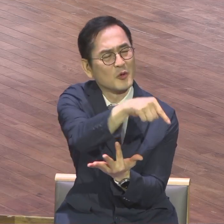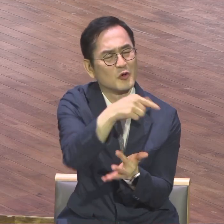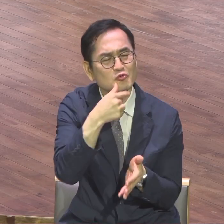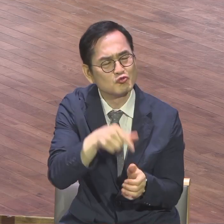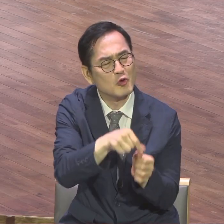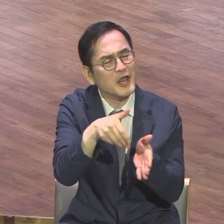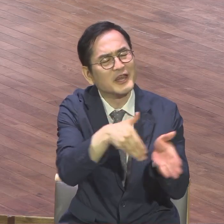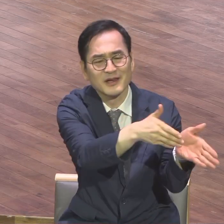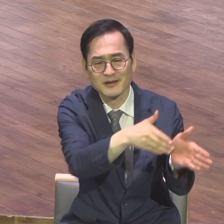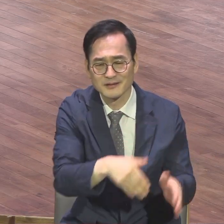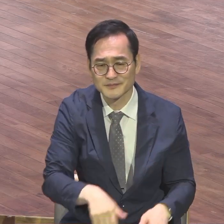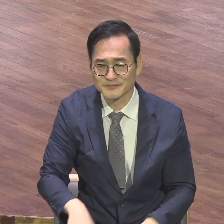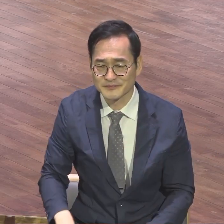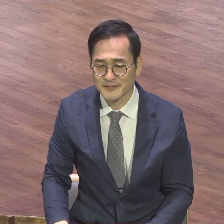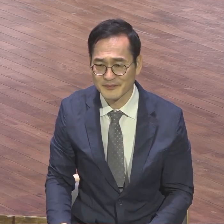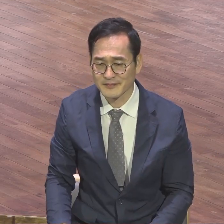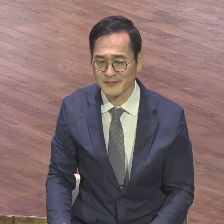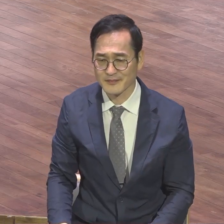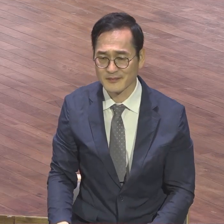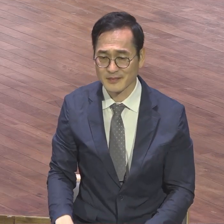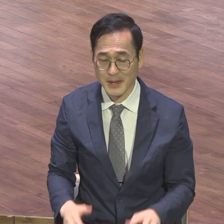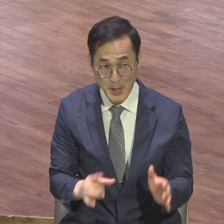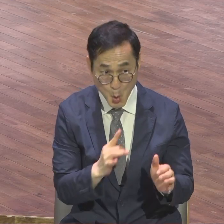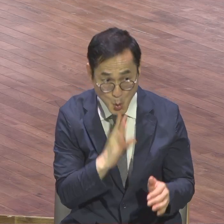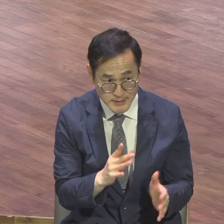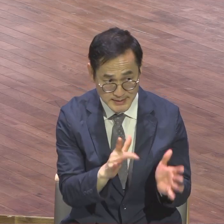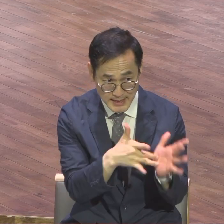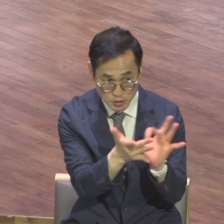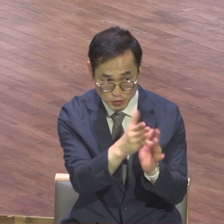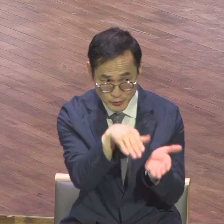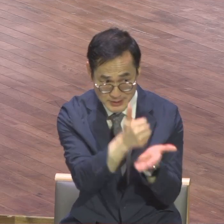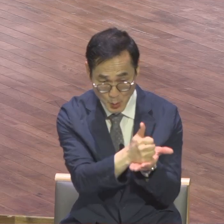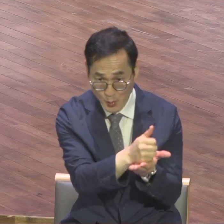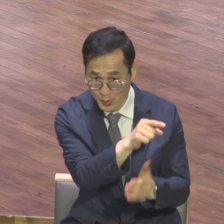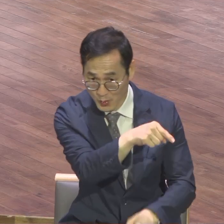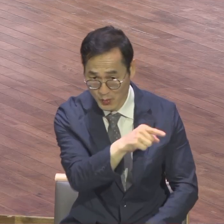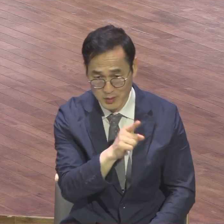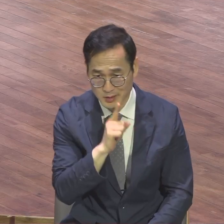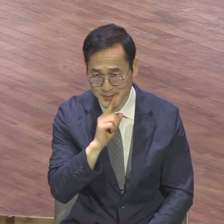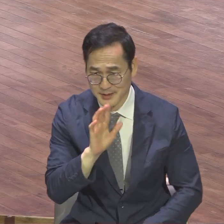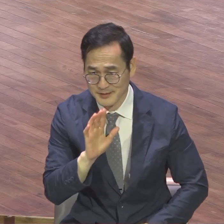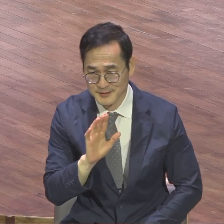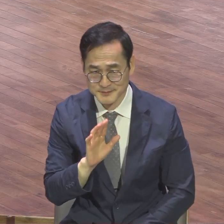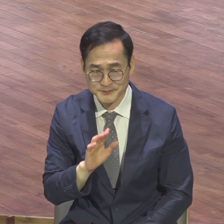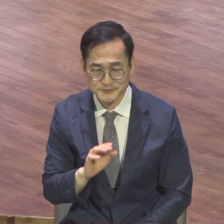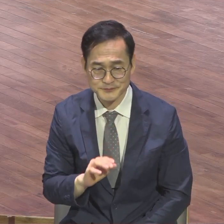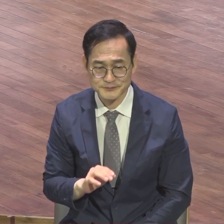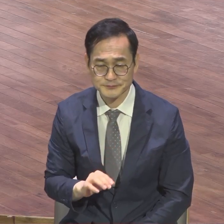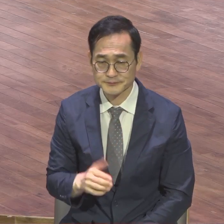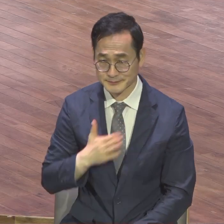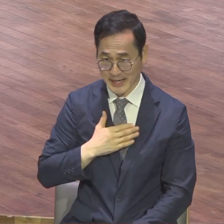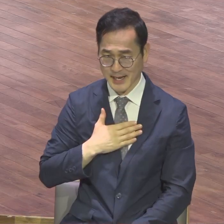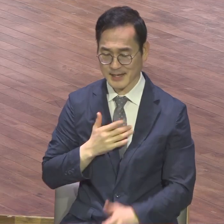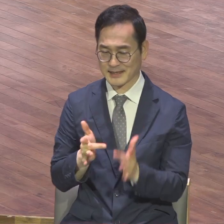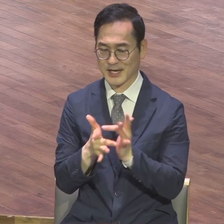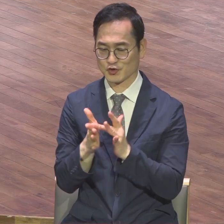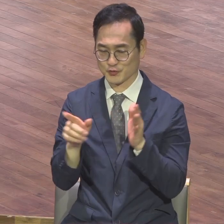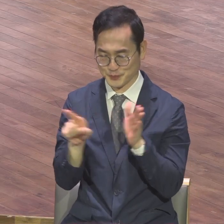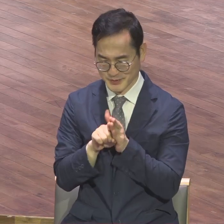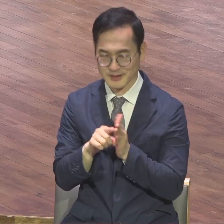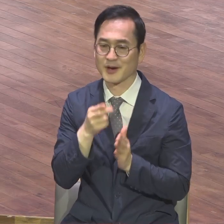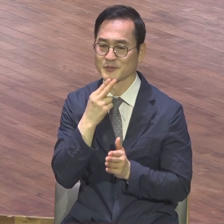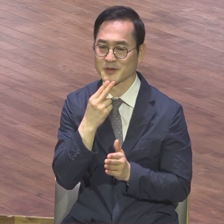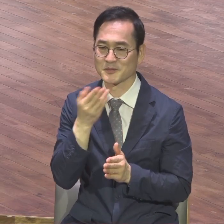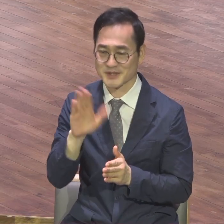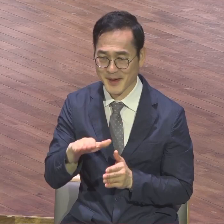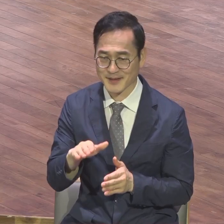이런 일들이 비일비재한데 자기는 믿지 않으면서 지식적으로 신학교에서